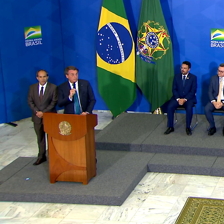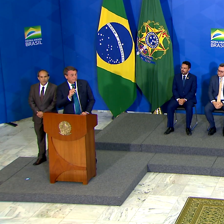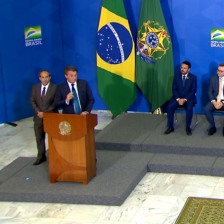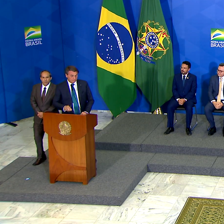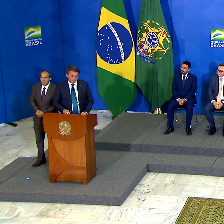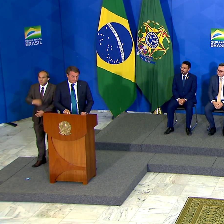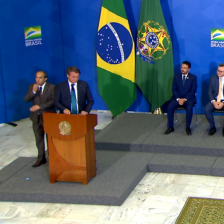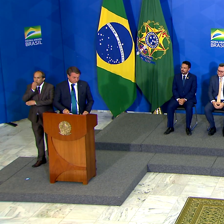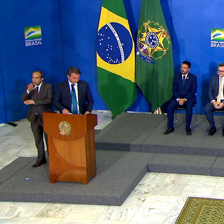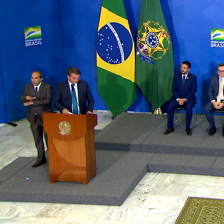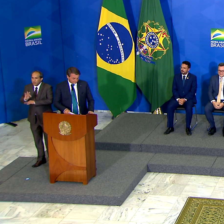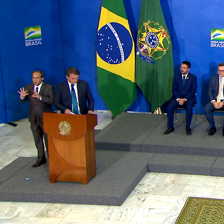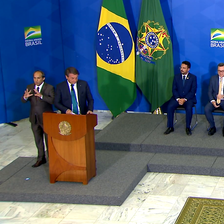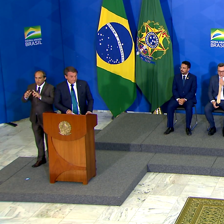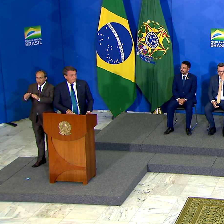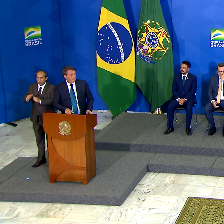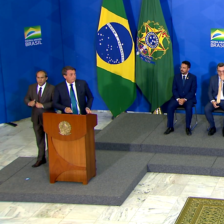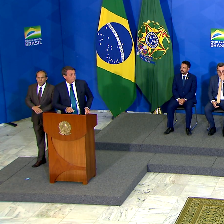Boa tarde a todos.